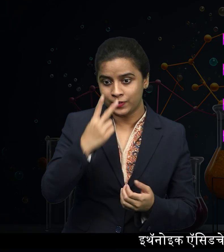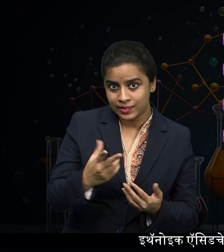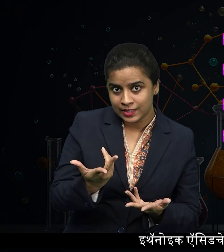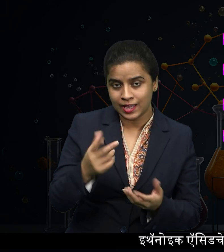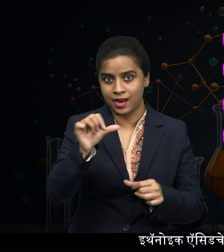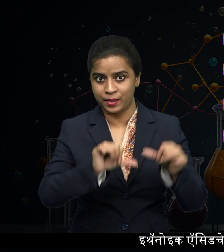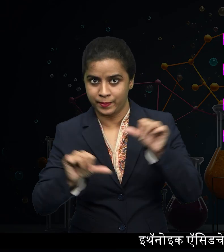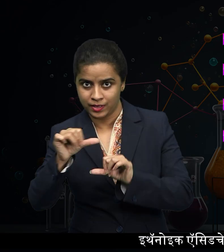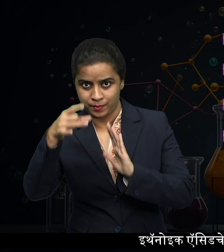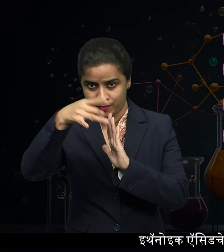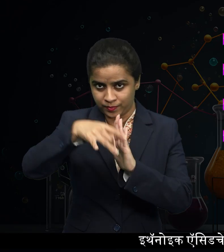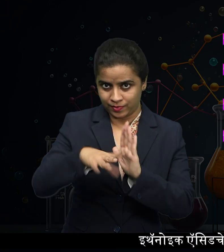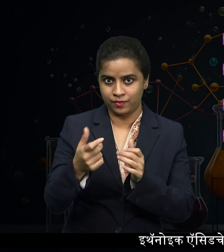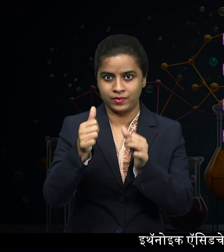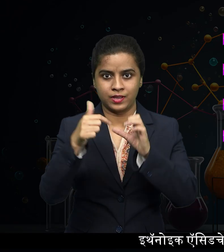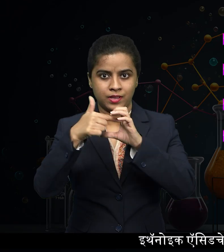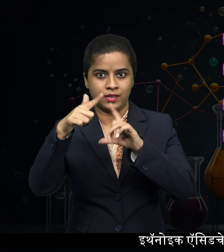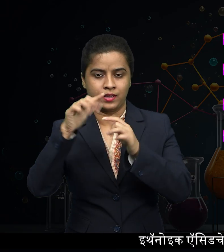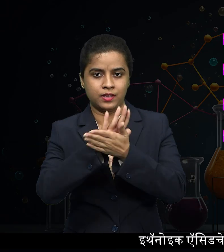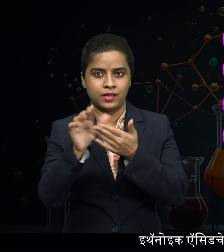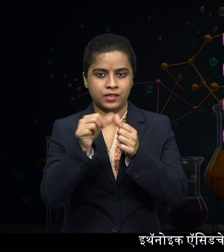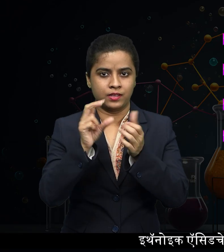इथेनॉइक ॲसिडचे भौतिक आणि रासायनिक गुणधर्म,